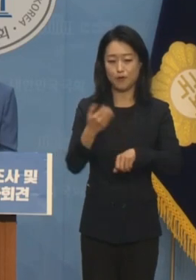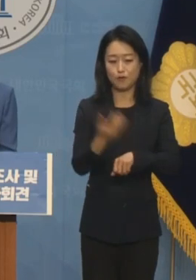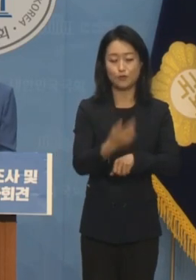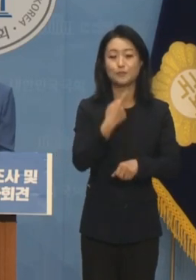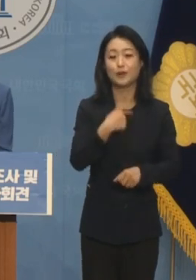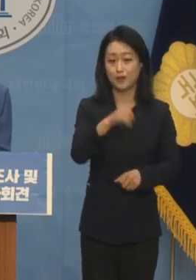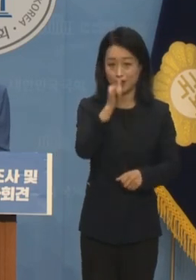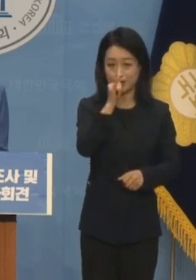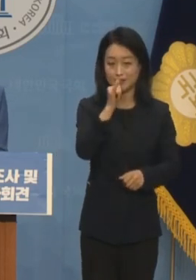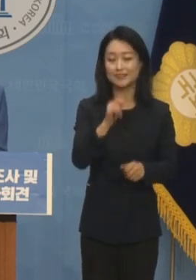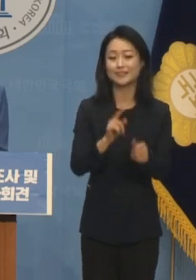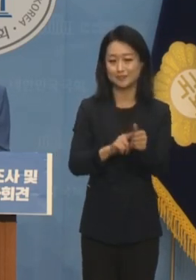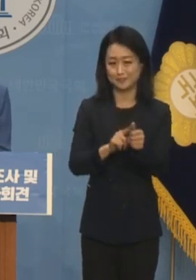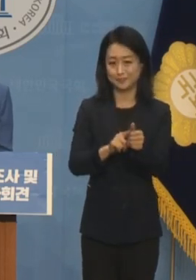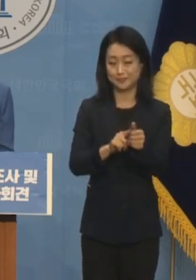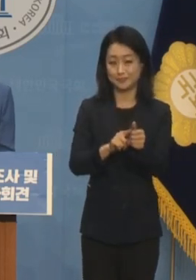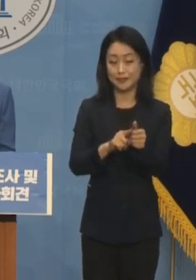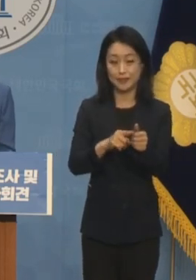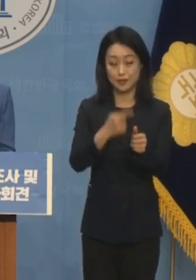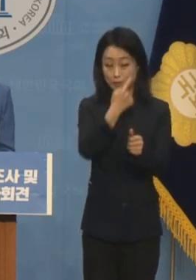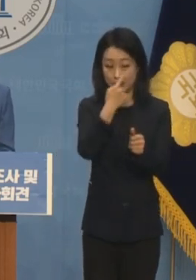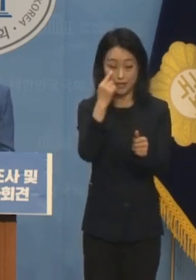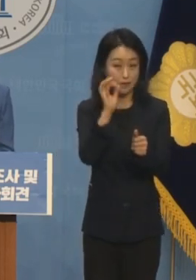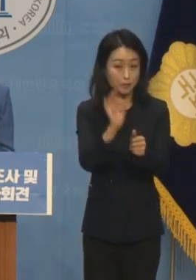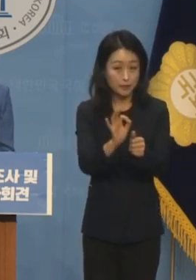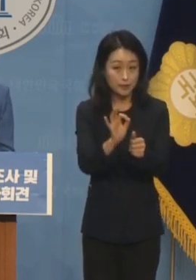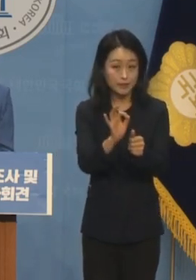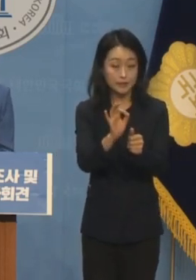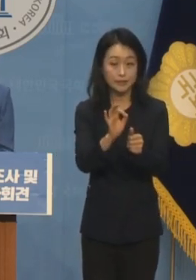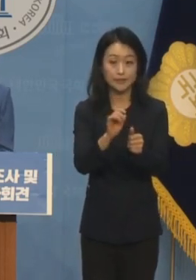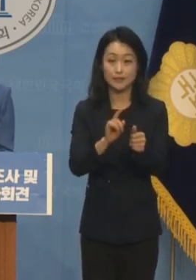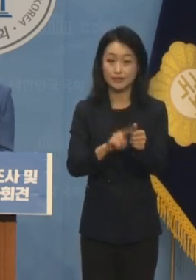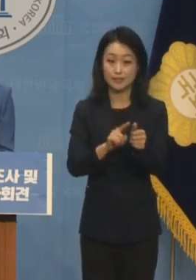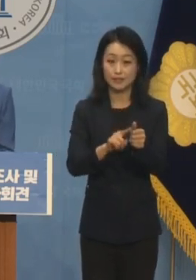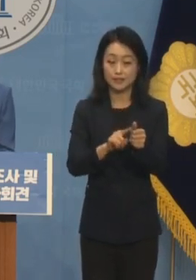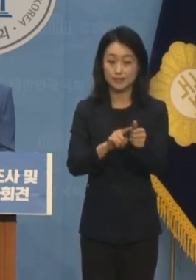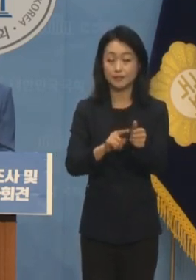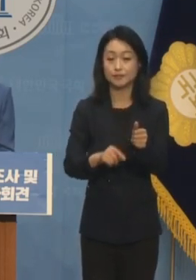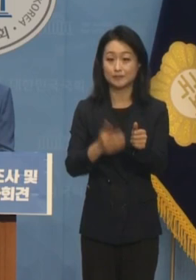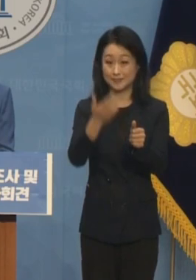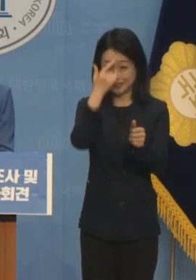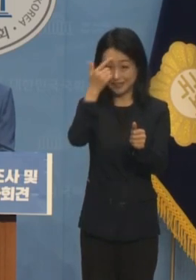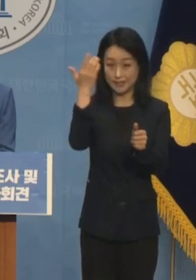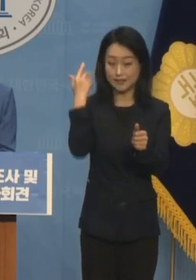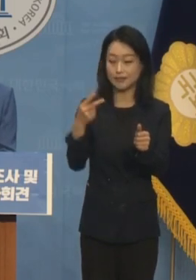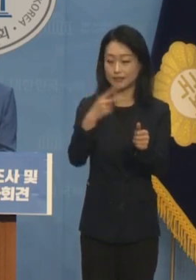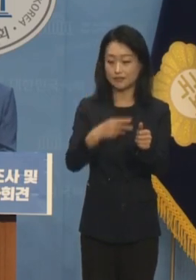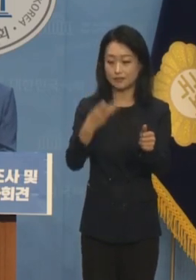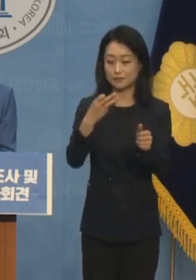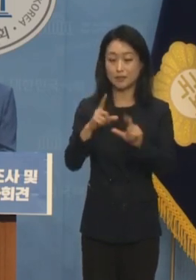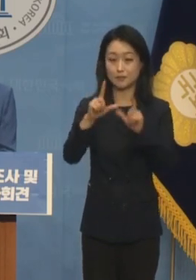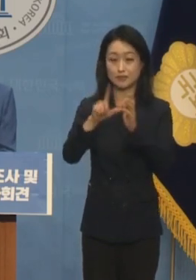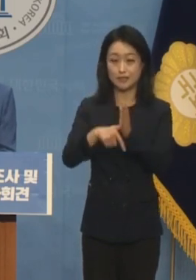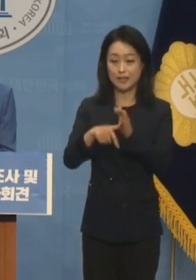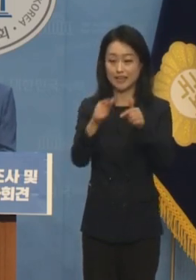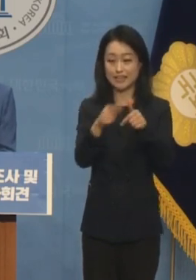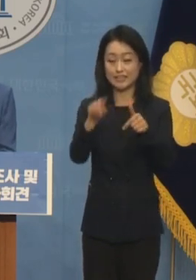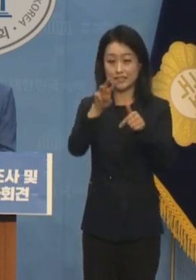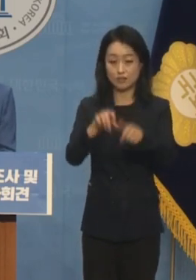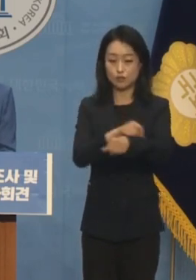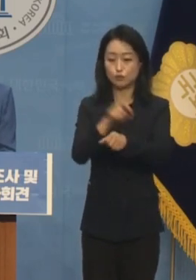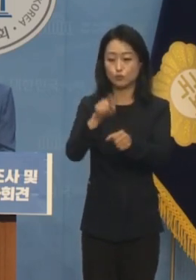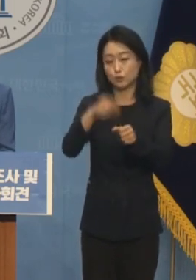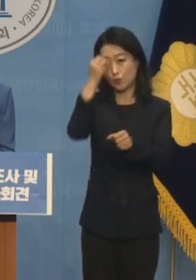확인되었습니다. 언론 보도에 따르면 박정현 신임 회장은 2013년 인천의 한